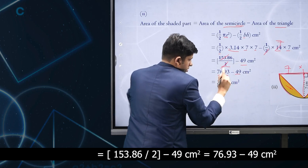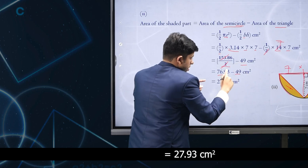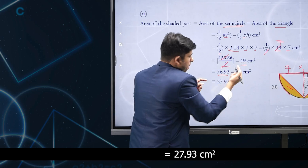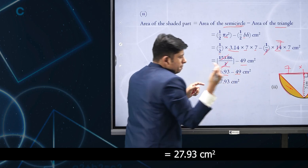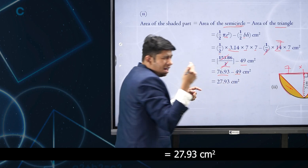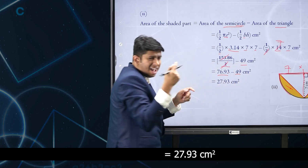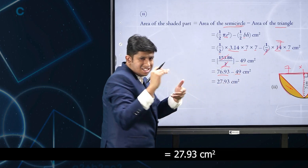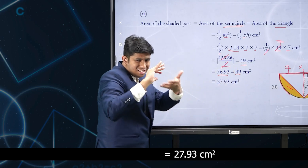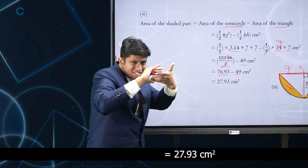That is equal to